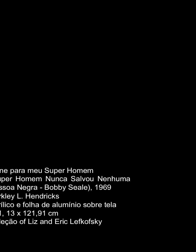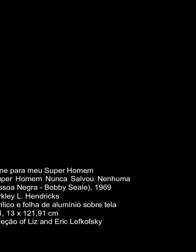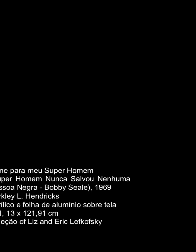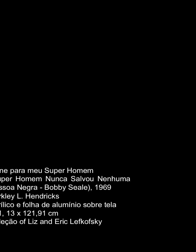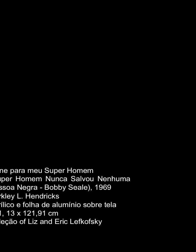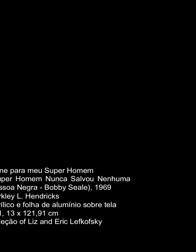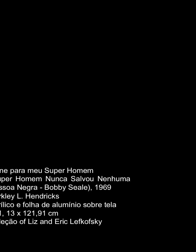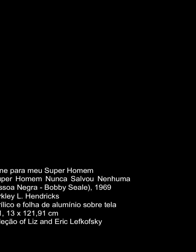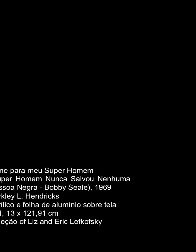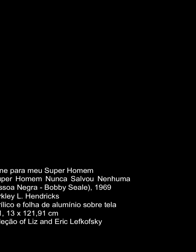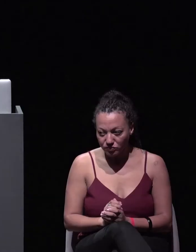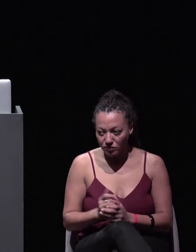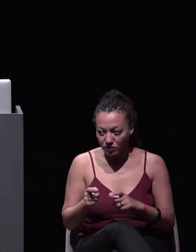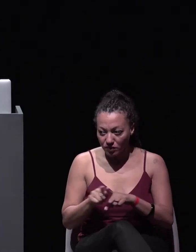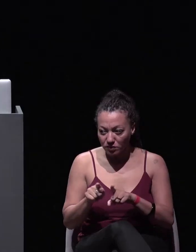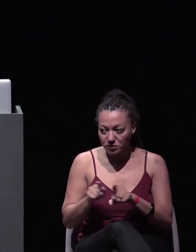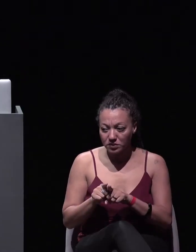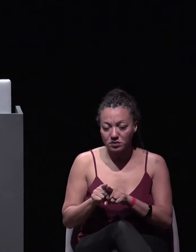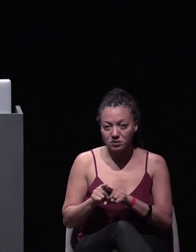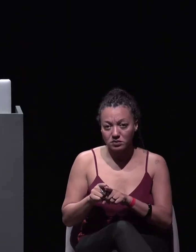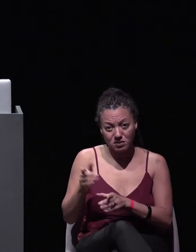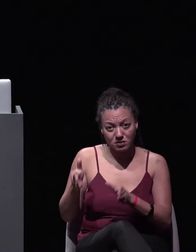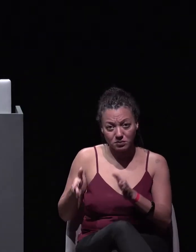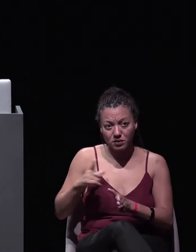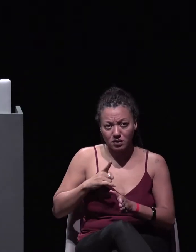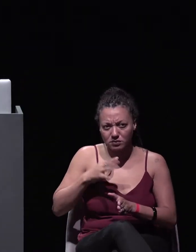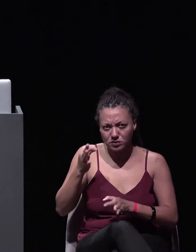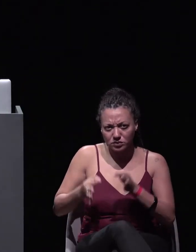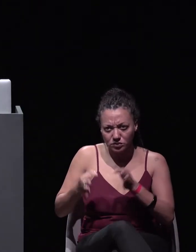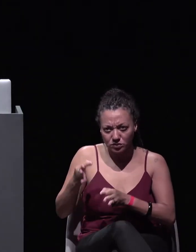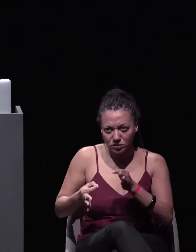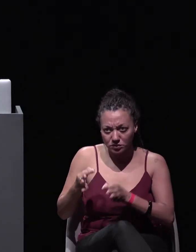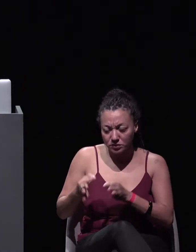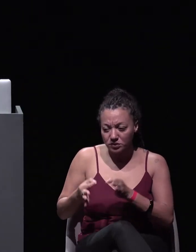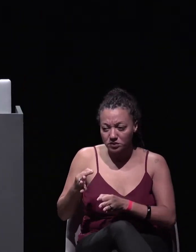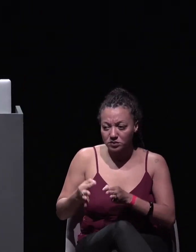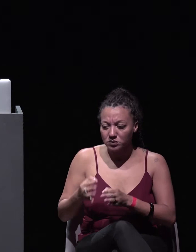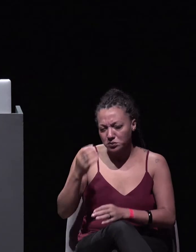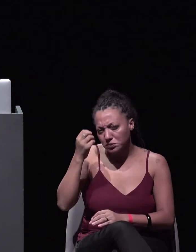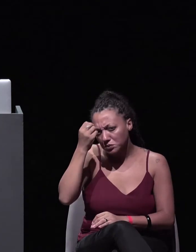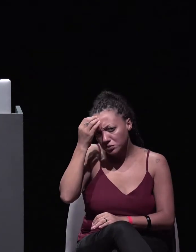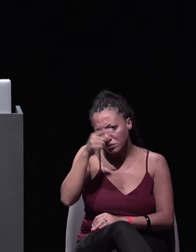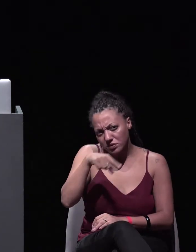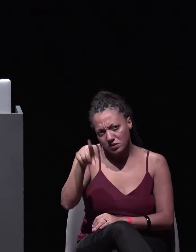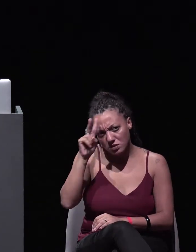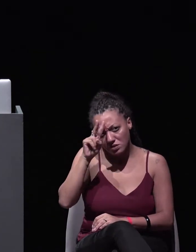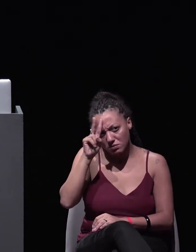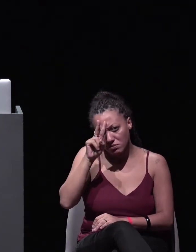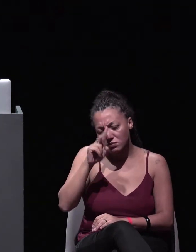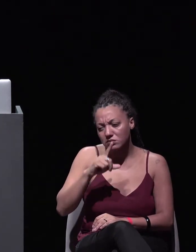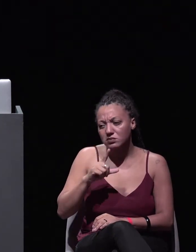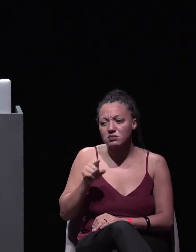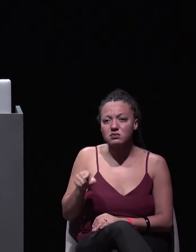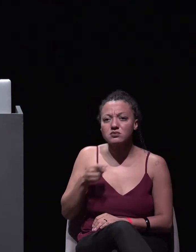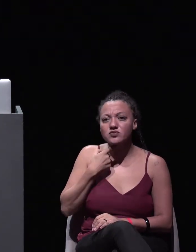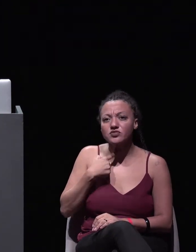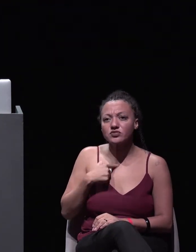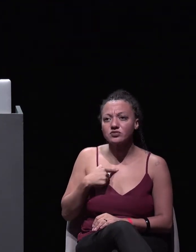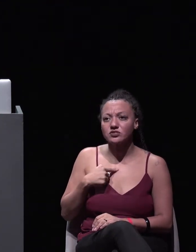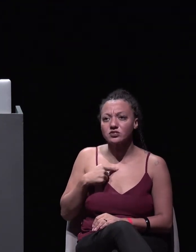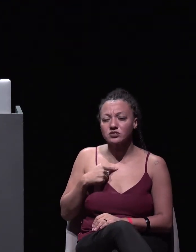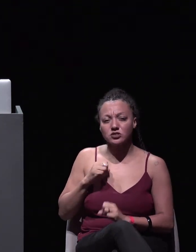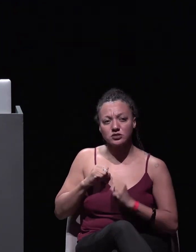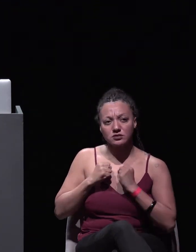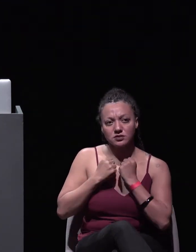E estava em julgamento, na verdade, né? E não sei se vocês se lembram dessa história, mas ele queria se defender, não é?